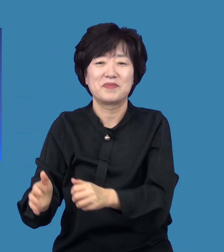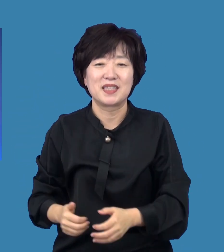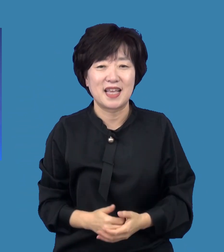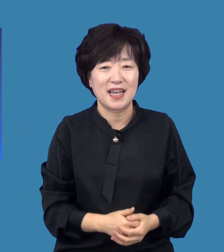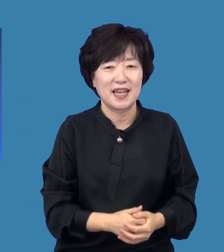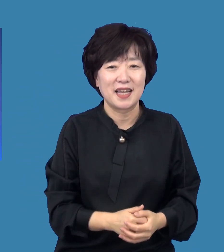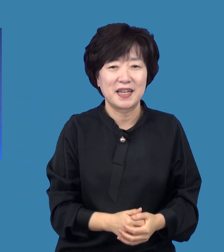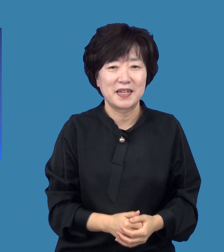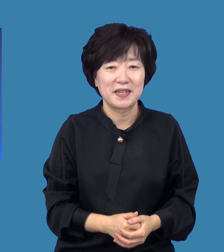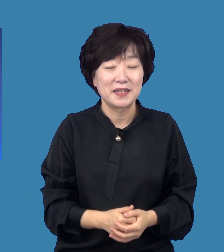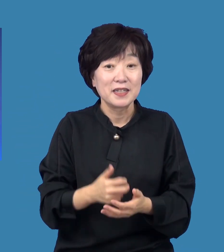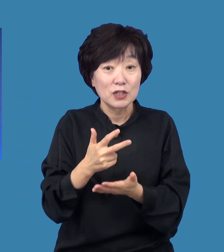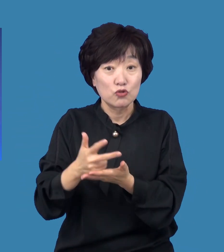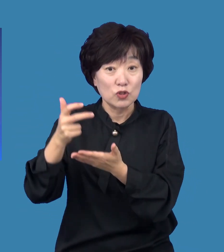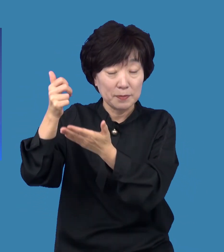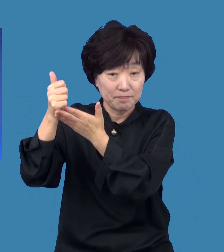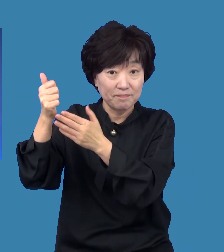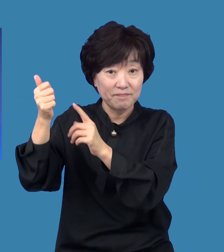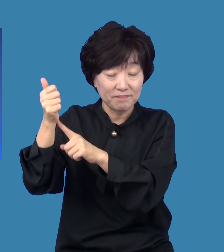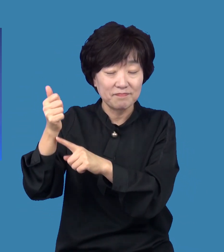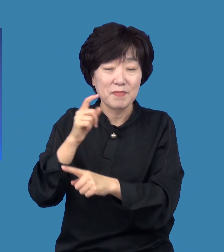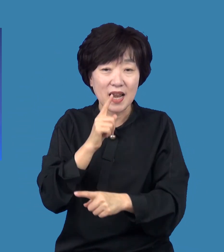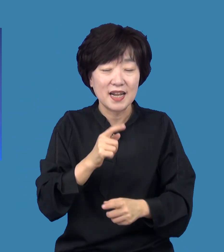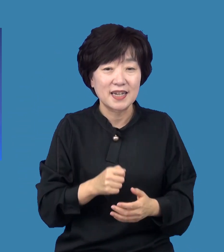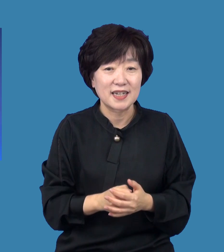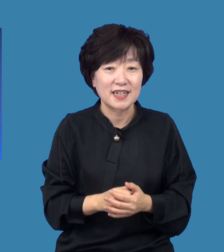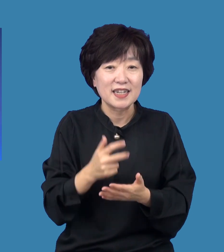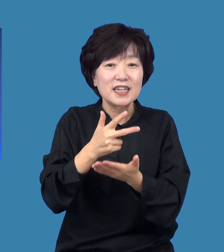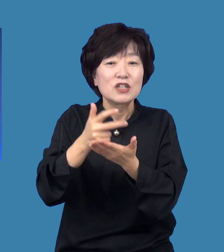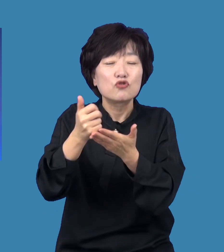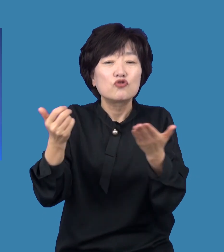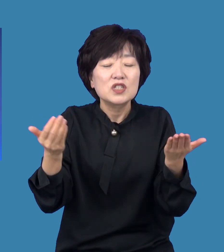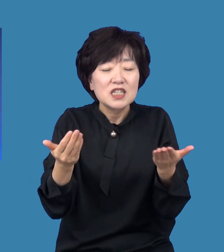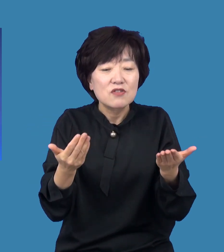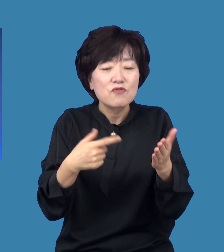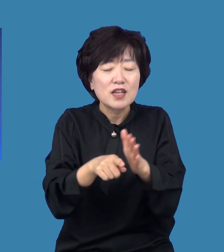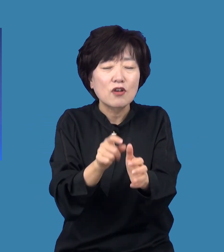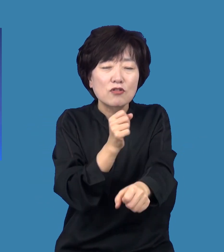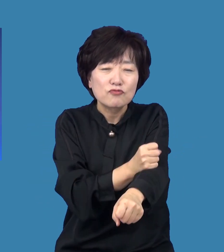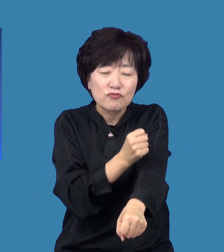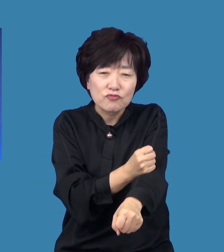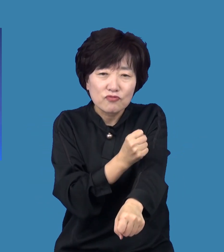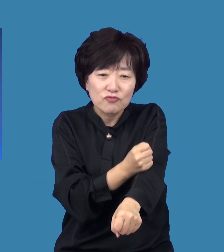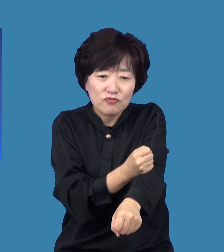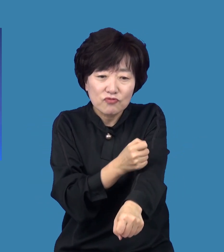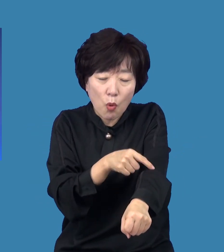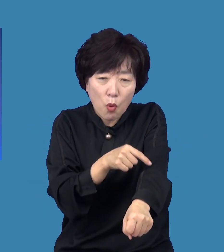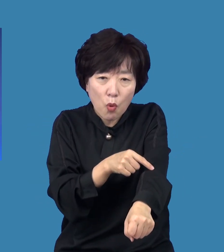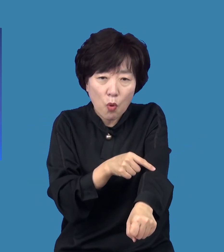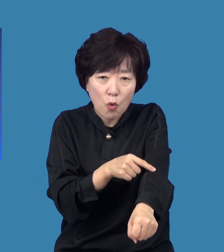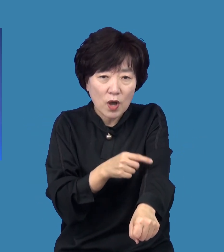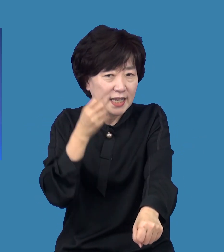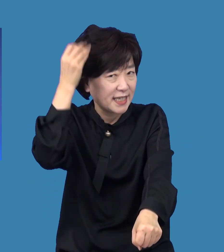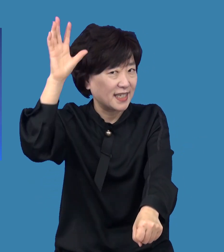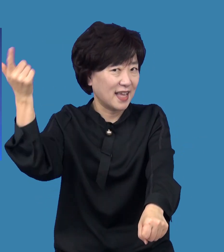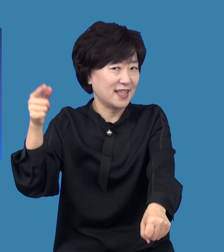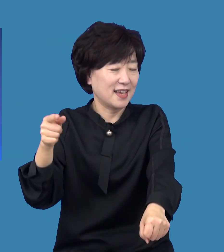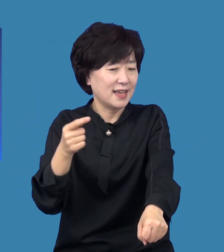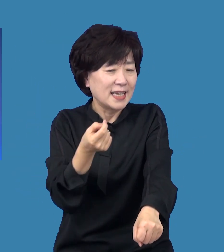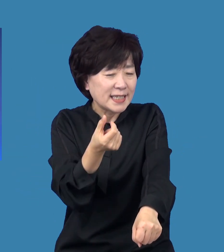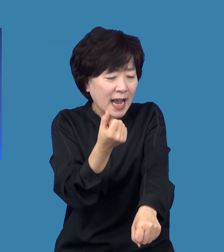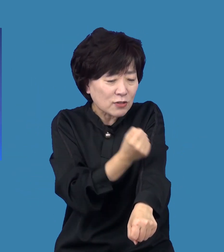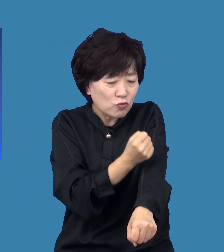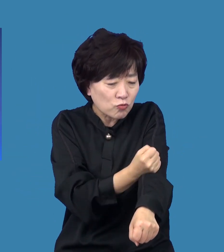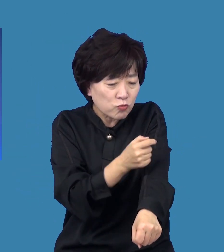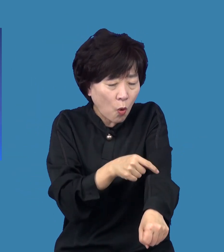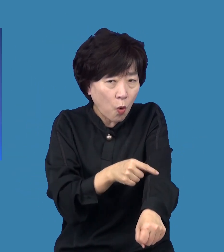네, 주님께서는 주의 일에 힘쓰는 자들의 이 수고를 결코 잊지 않으세요. 작은 수고 하나도요 절대로